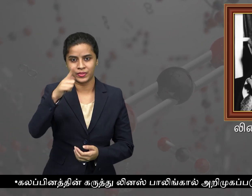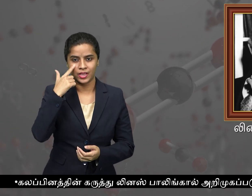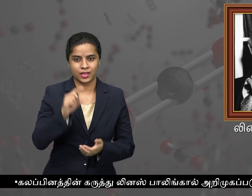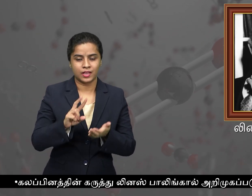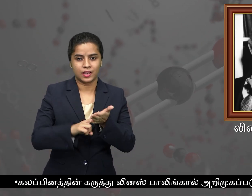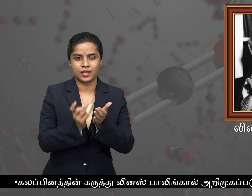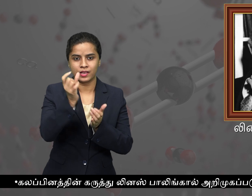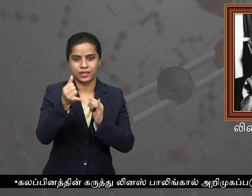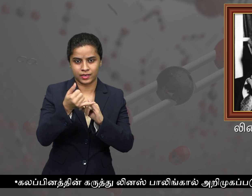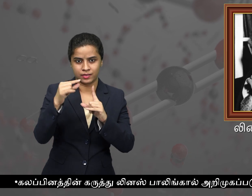1931.